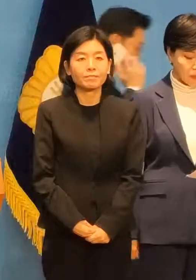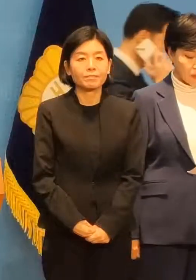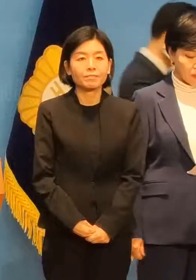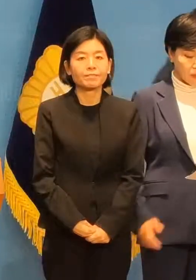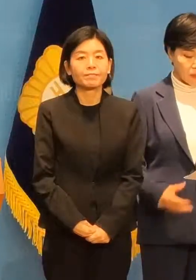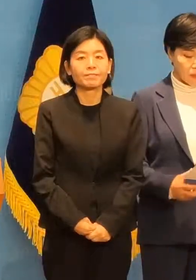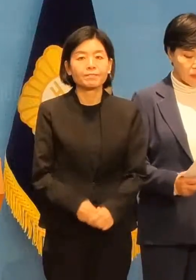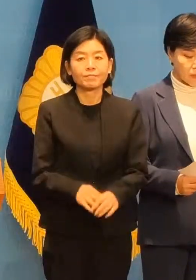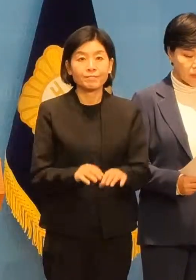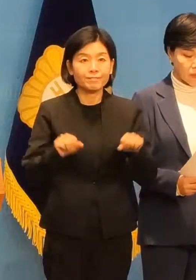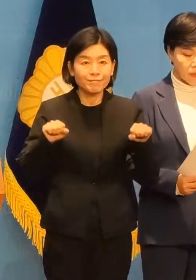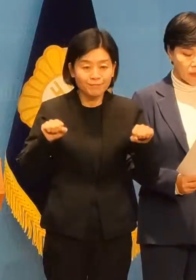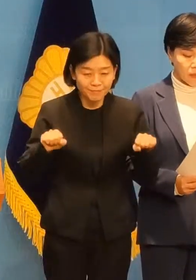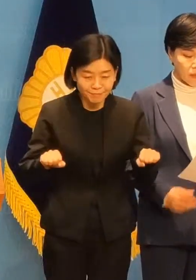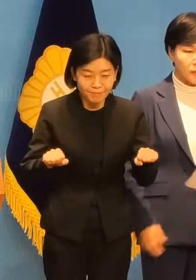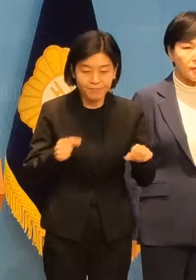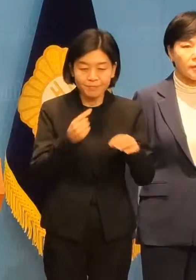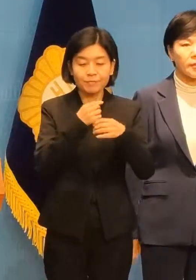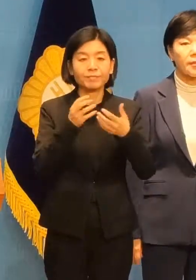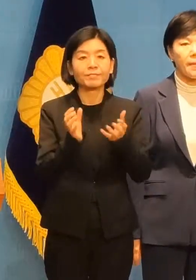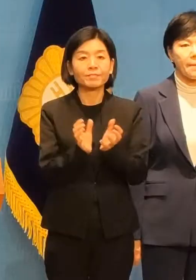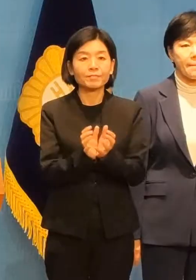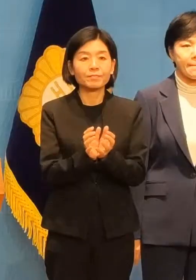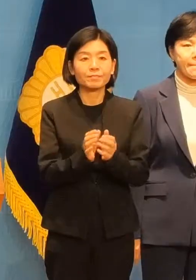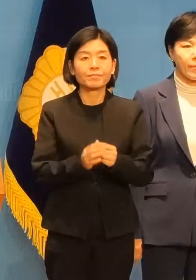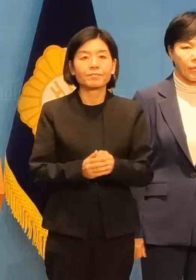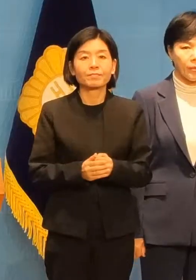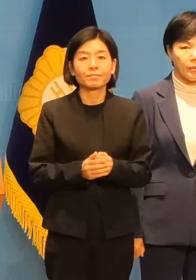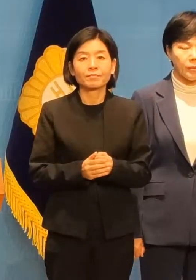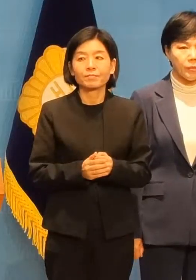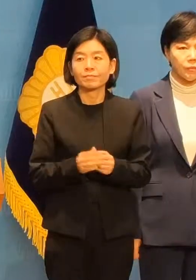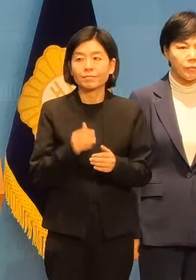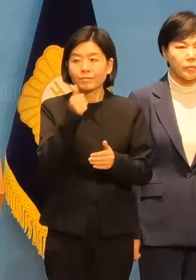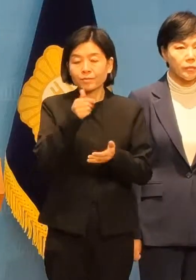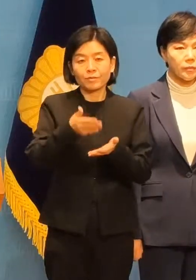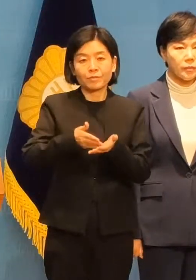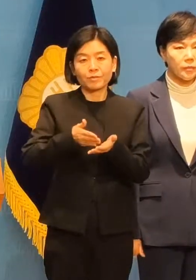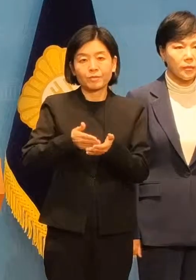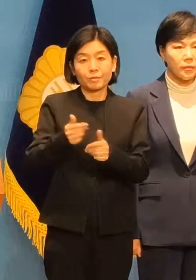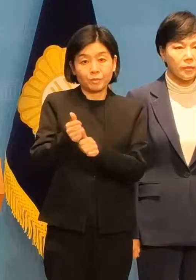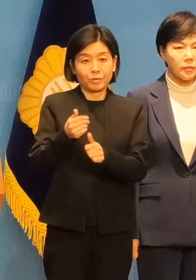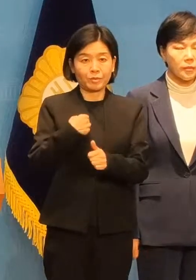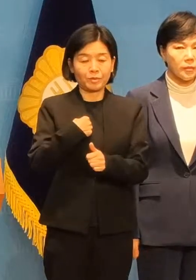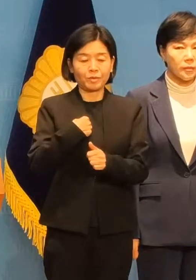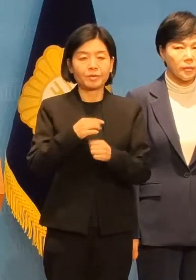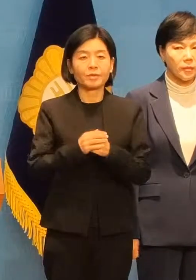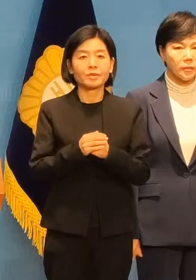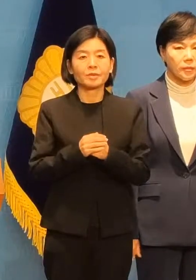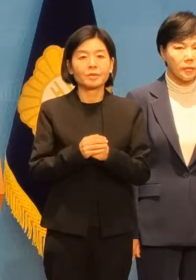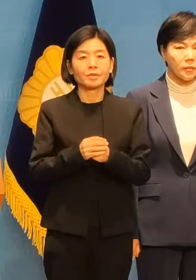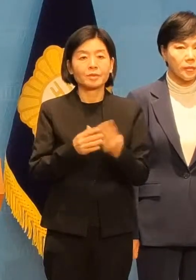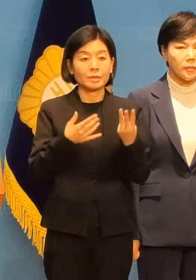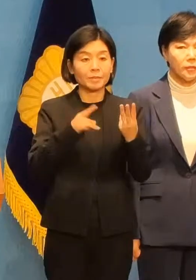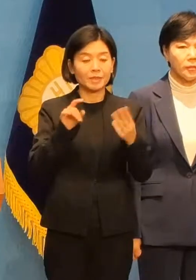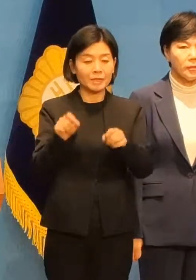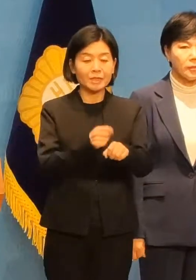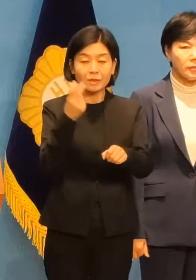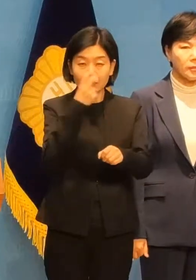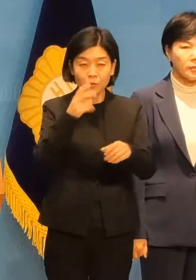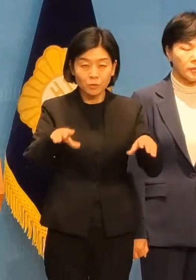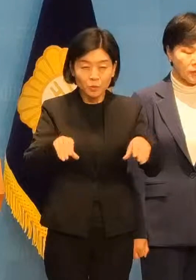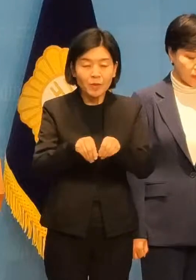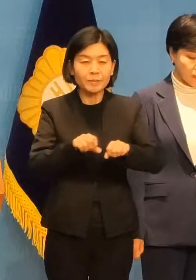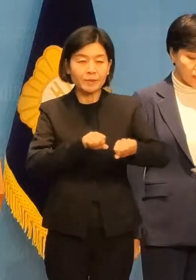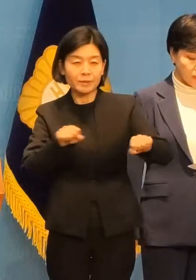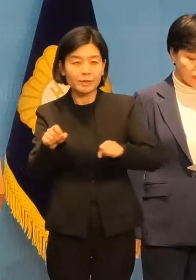네, 인사드리겠습니다. 더불어민주당 선임 부대변인이자 3대 특검 종합대응특위 대변인을